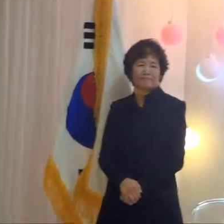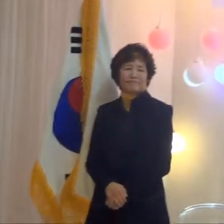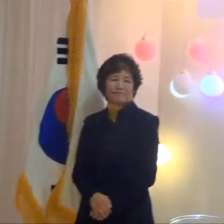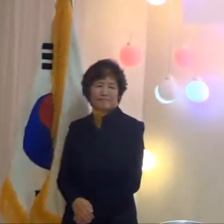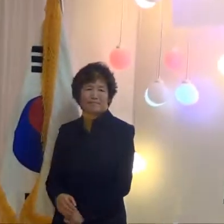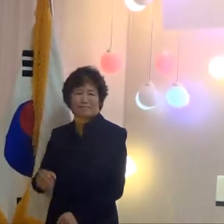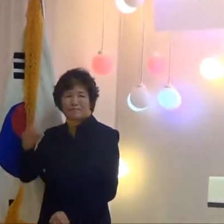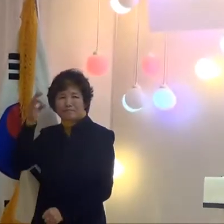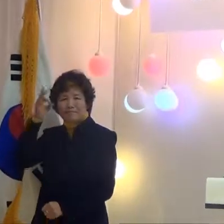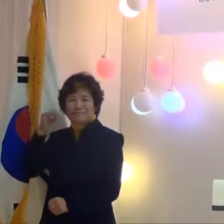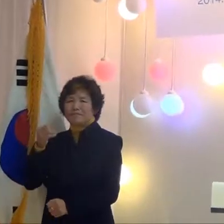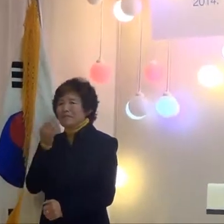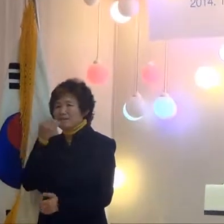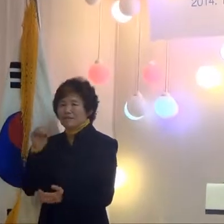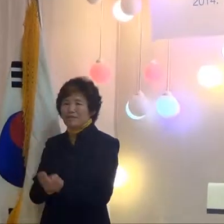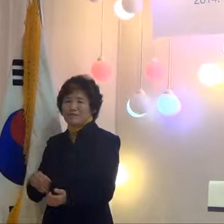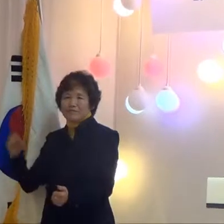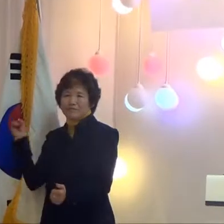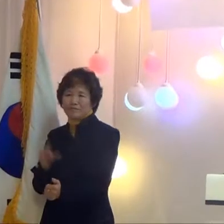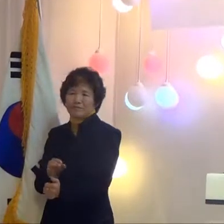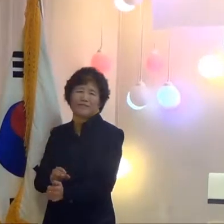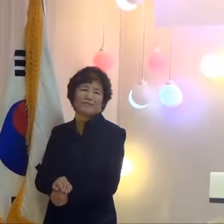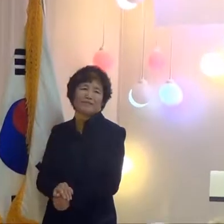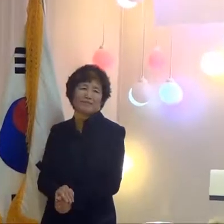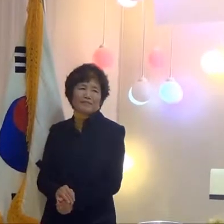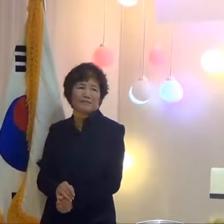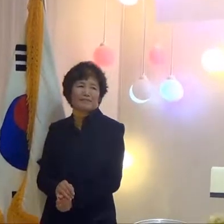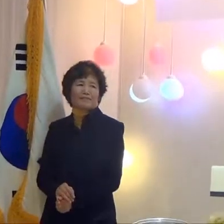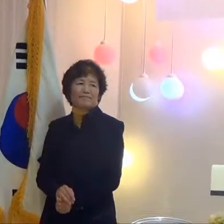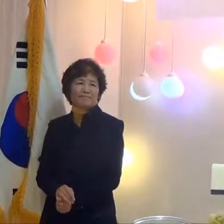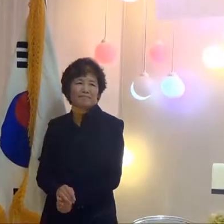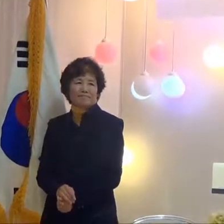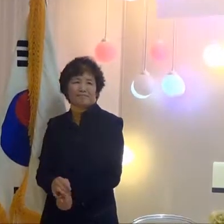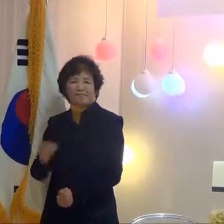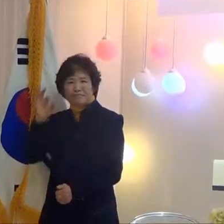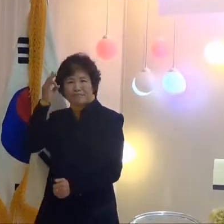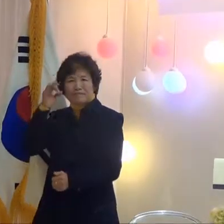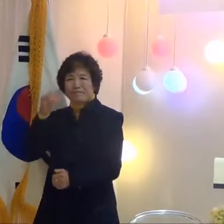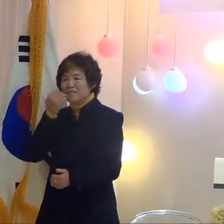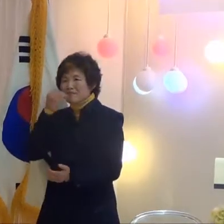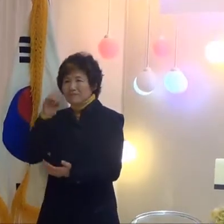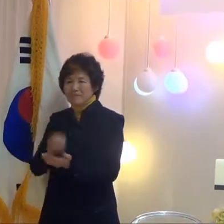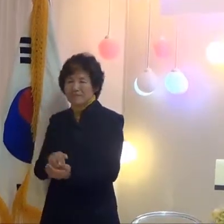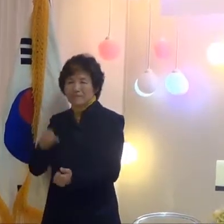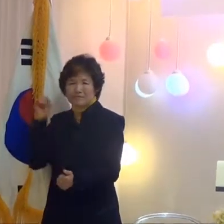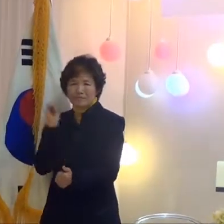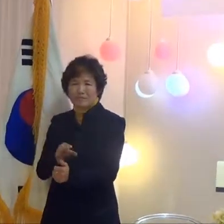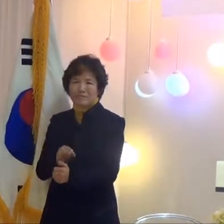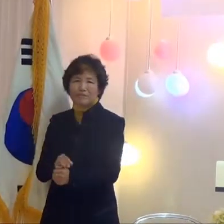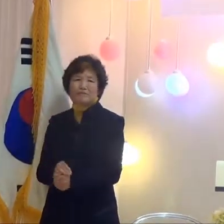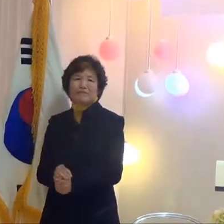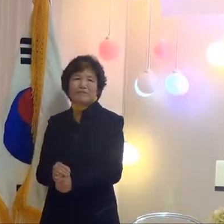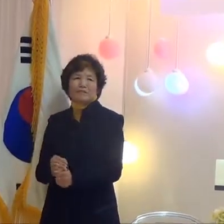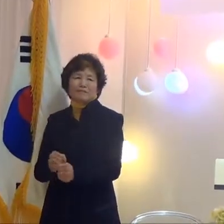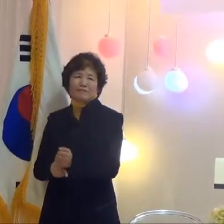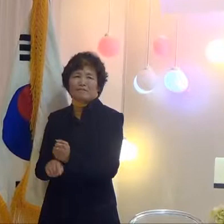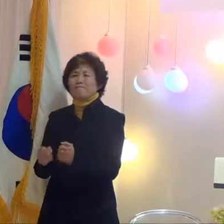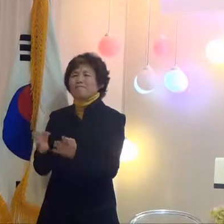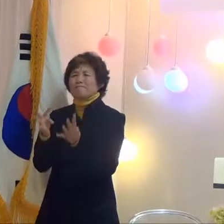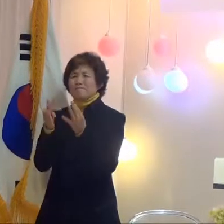할 때 계란으로 빠이치기라는 말을 하는데 계란을 바위치기 가지고 그걸 끊고 하면 상당히 많아요,